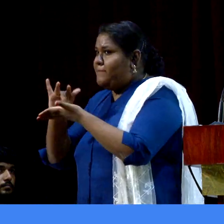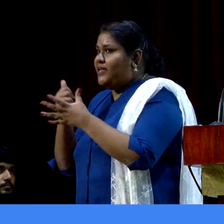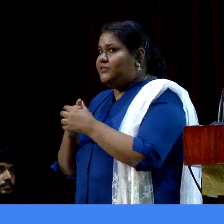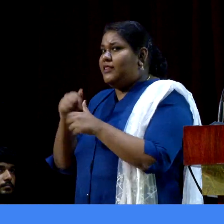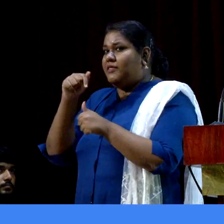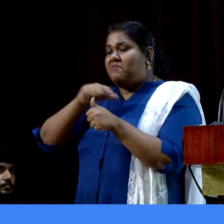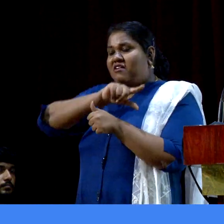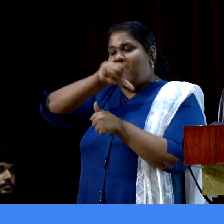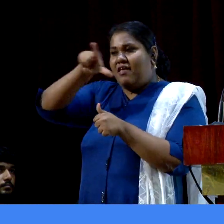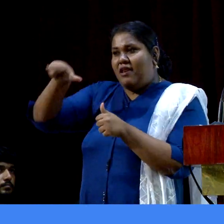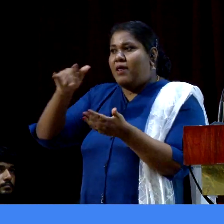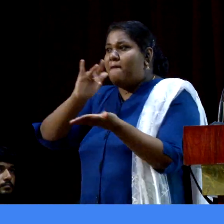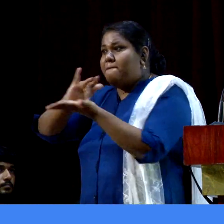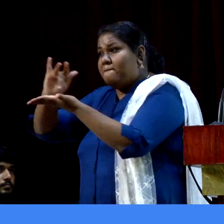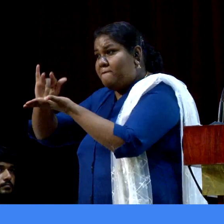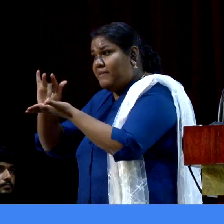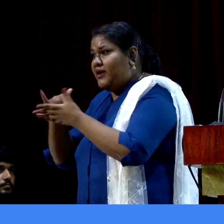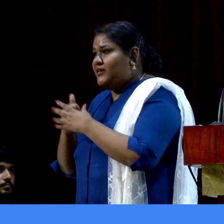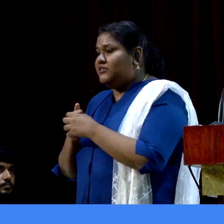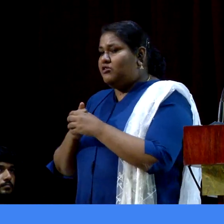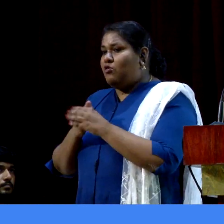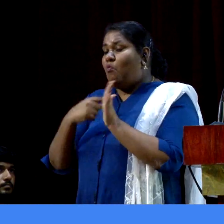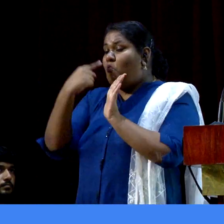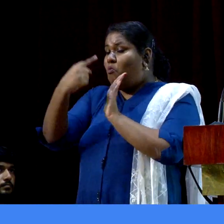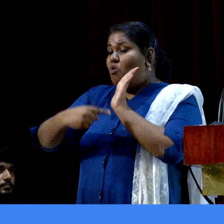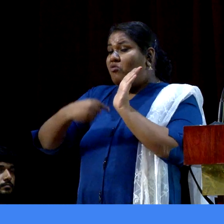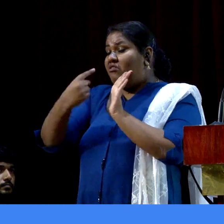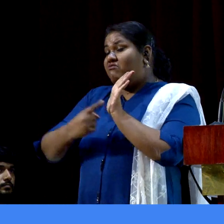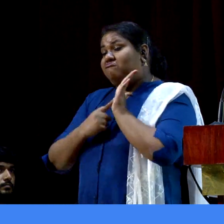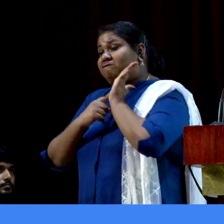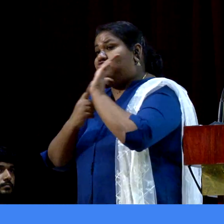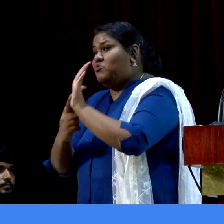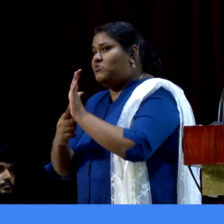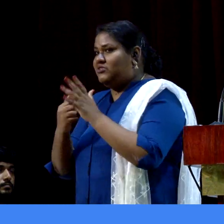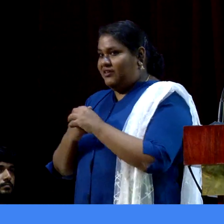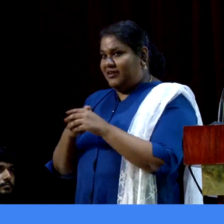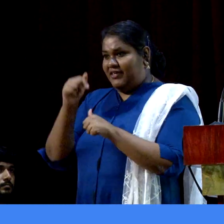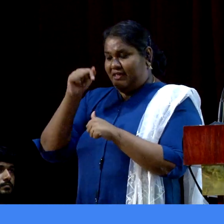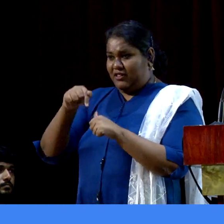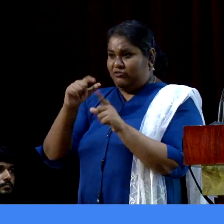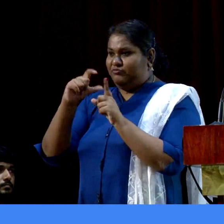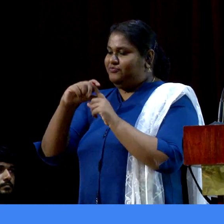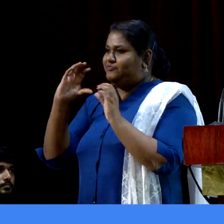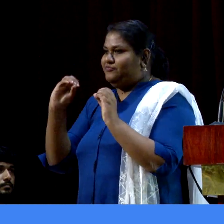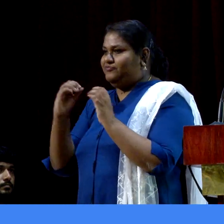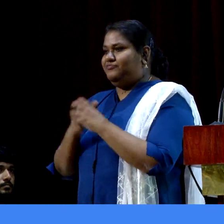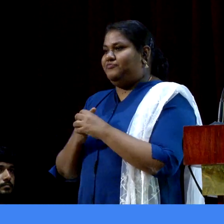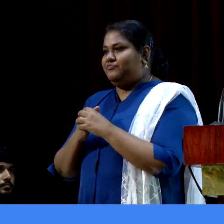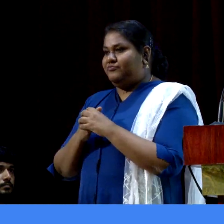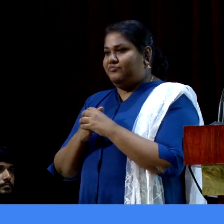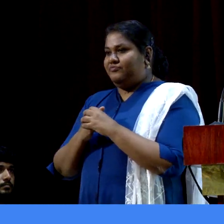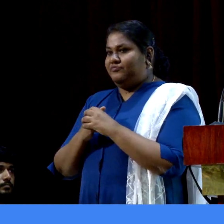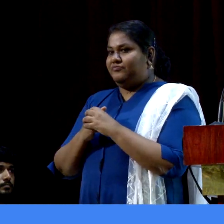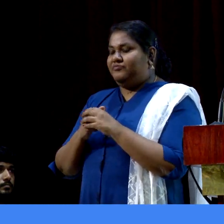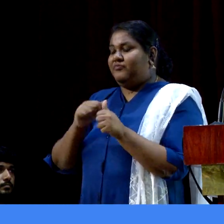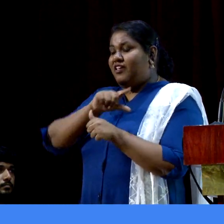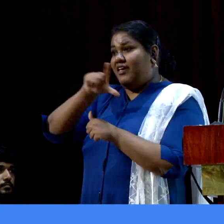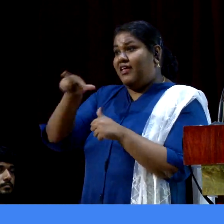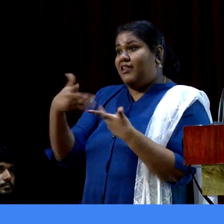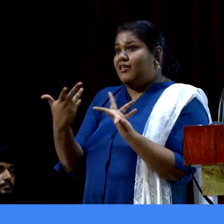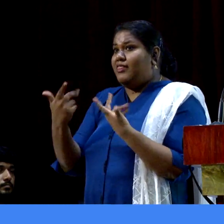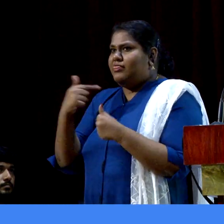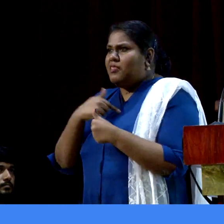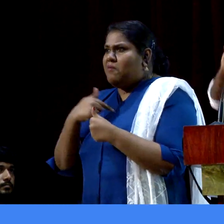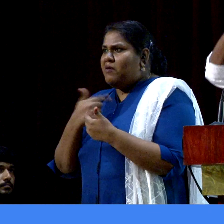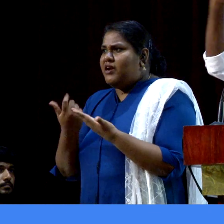ஒட்டுமொத்த நாட்டிற்கும் முன்மாதிரியாய் இருக்கிறோம் என்று எடுத்துக்காட்டுவதற்கான கருத்தரங்காய் நடத்தி கொண்டிருக்கிறீர்கள். எப்படிப்பட்டவர் நாங்கள்